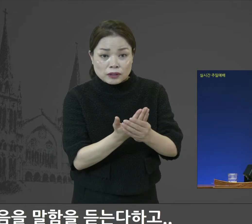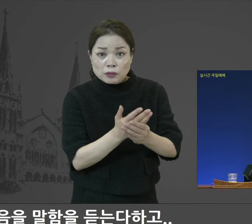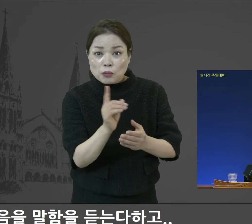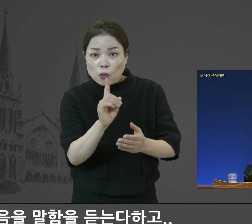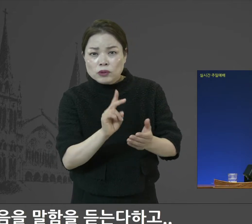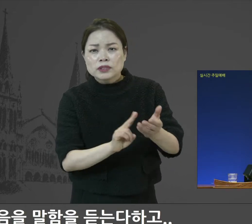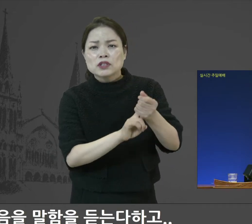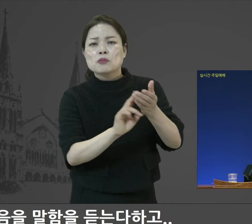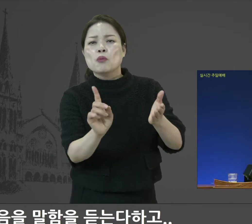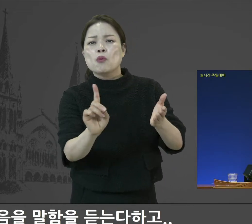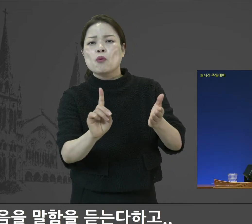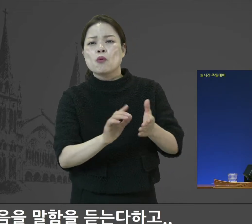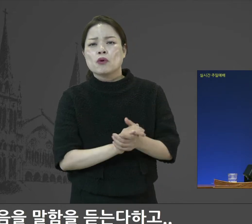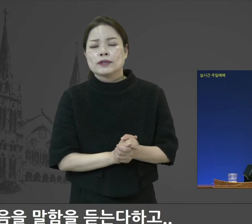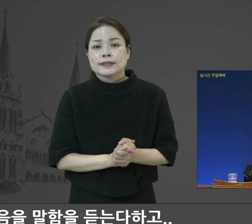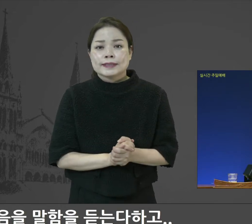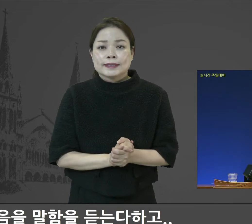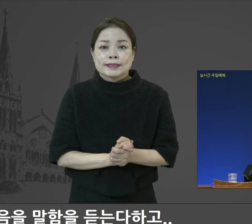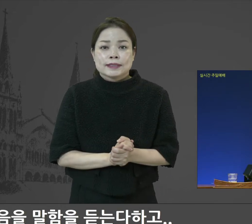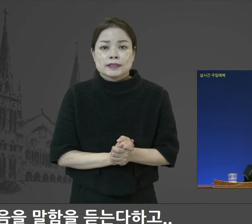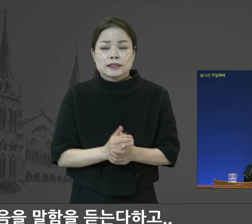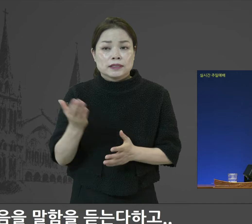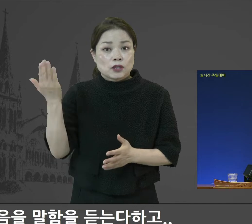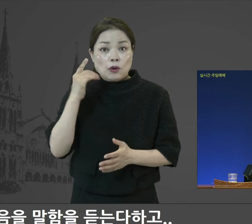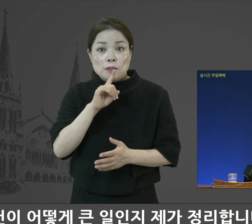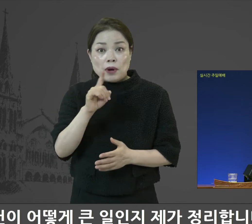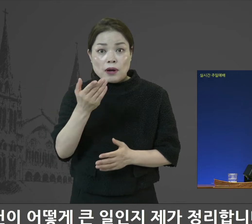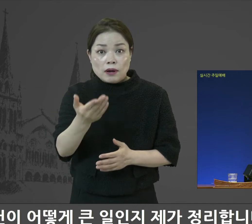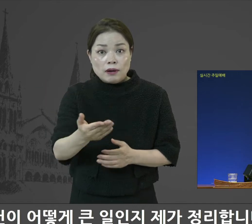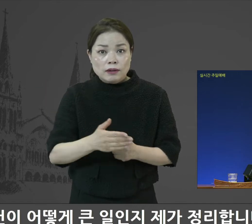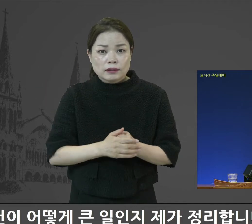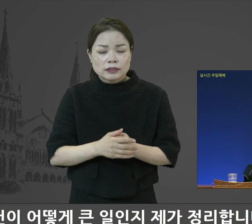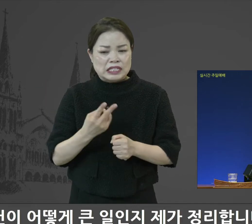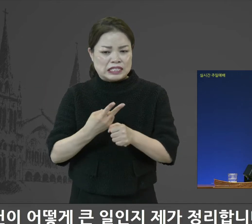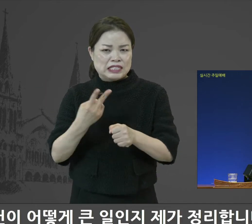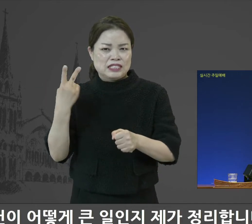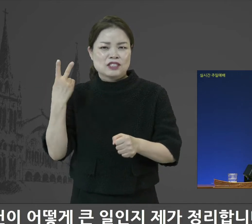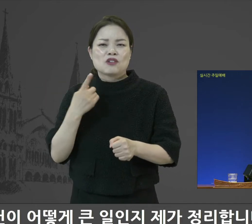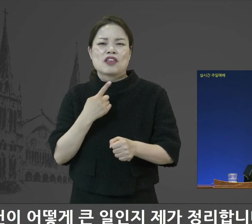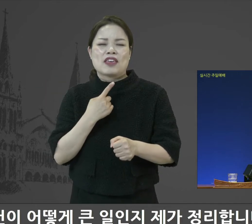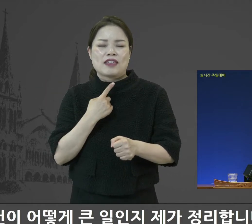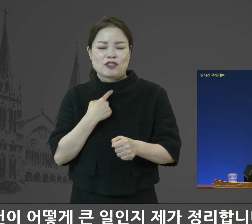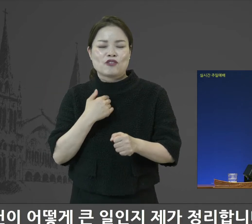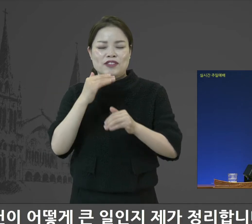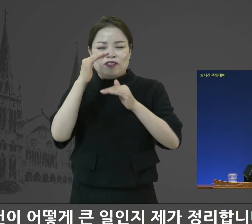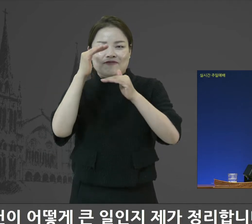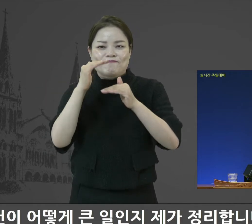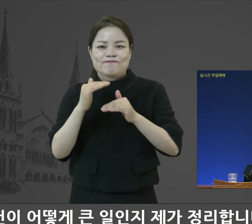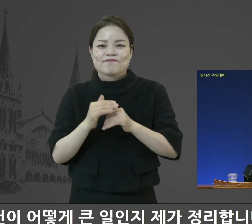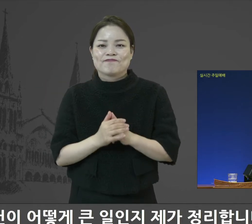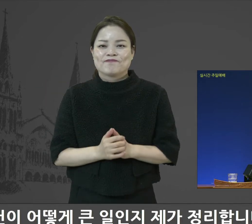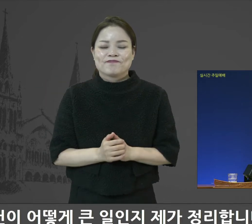큰일인지 제가 정리합니다. 아까도 말씀드렸지만 이거 2년 전에 한 거 지금 다시 하고 있는 겁니다.